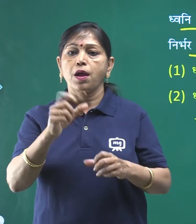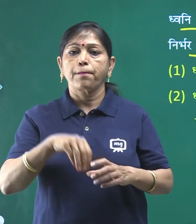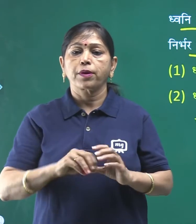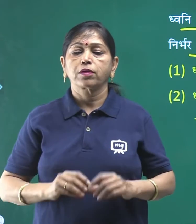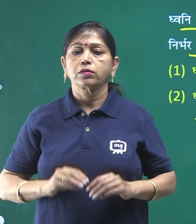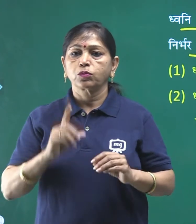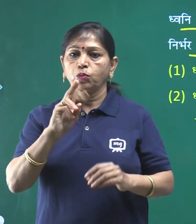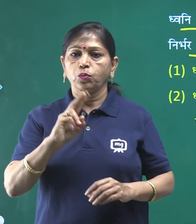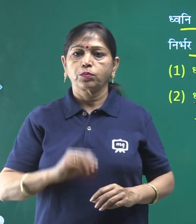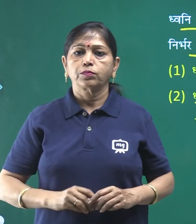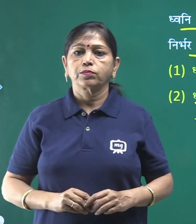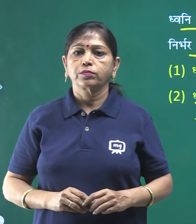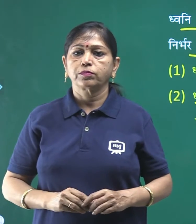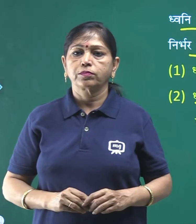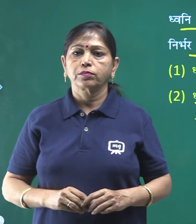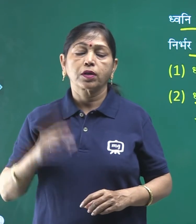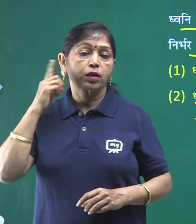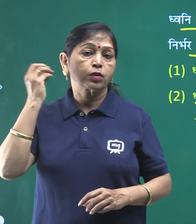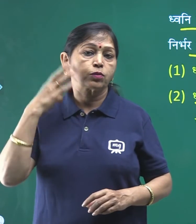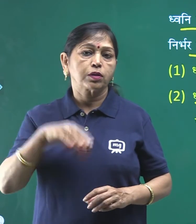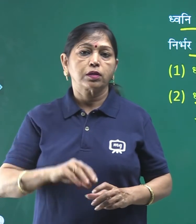2, ध्वनि की